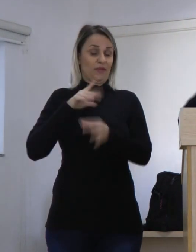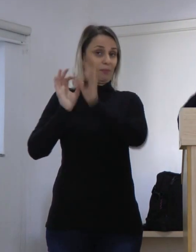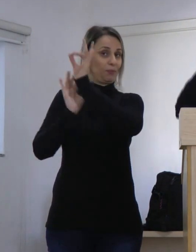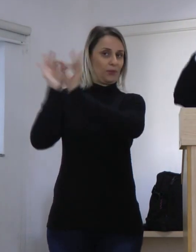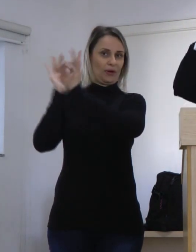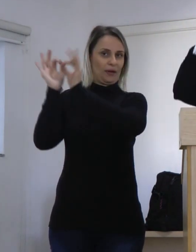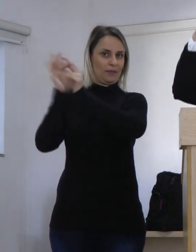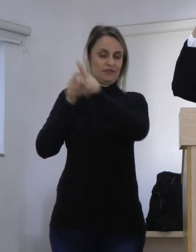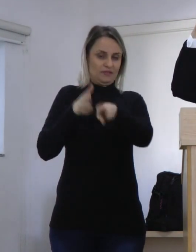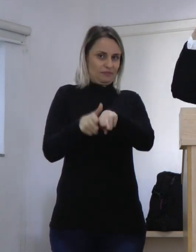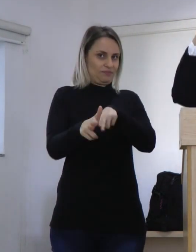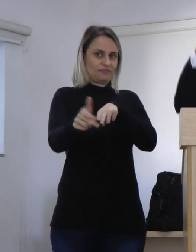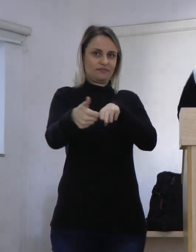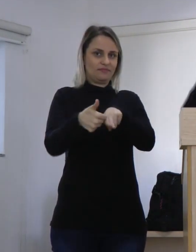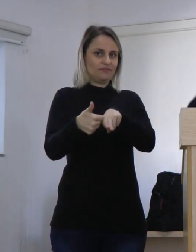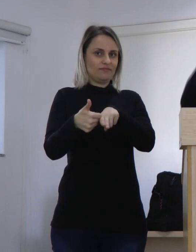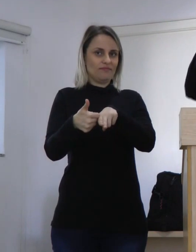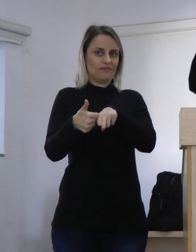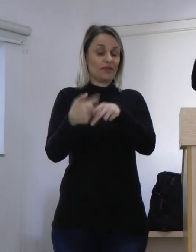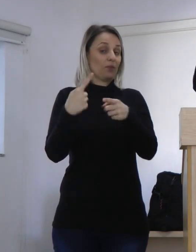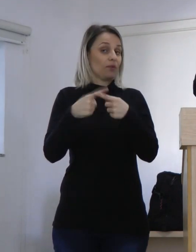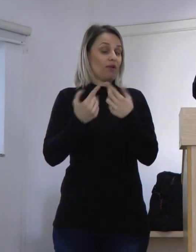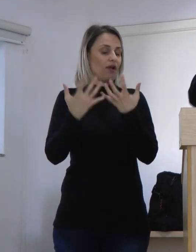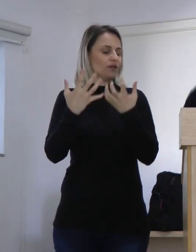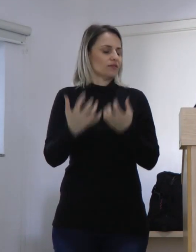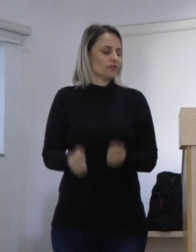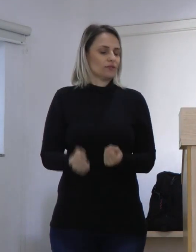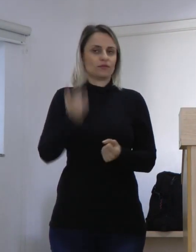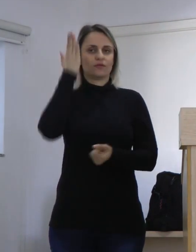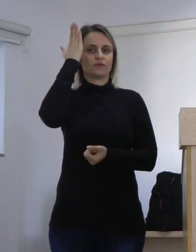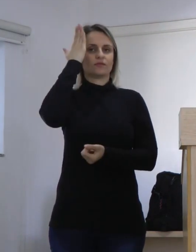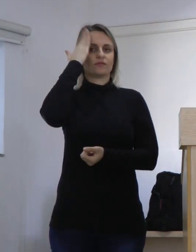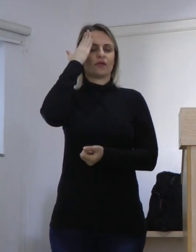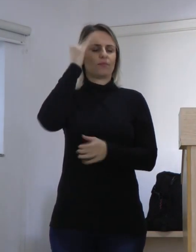E como a gente aceitou, a gente sabia que tudo é para o nosso bem.